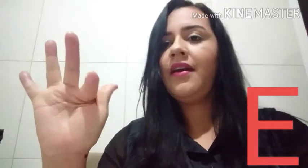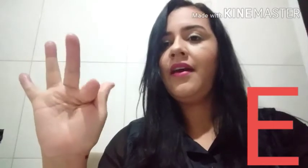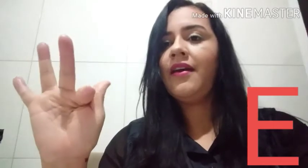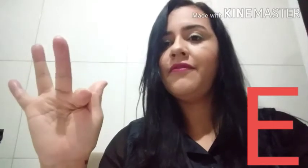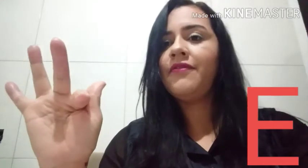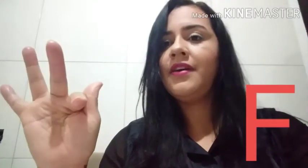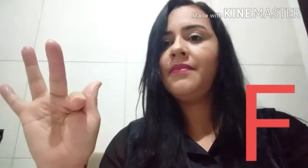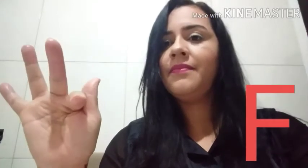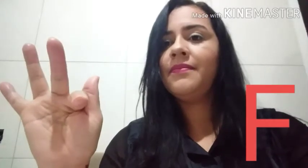F,